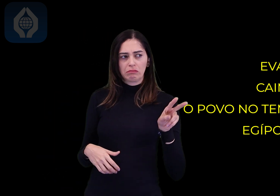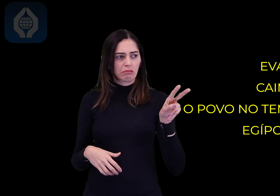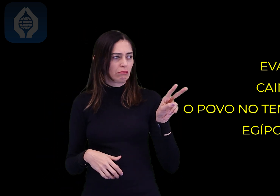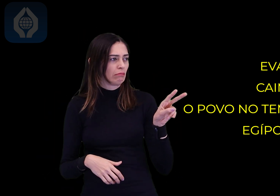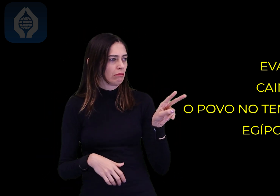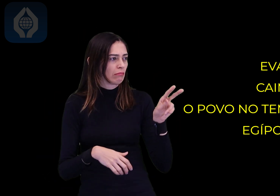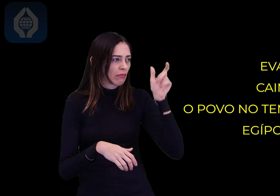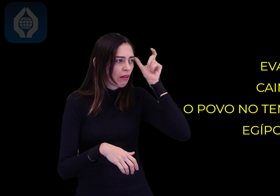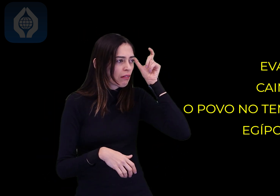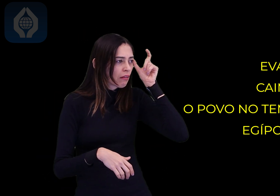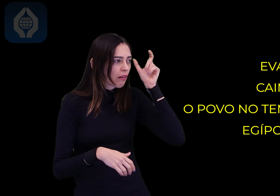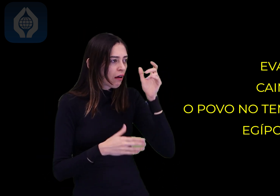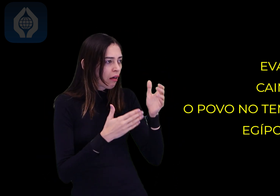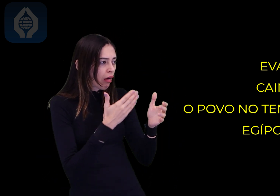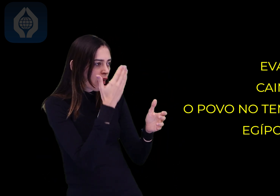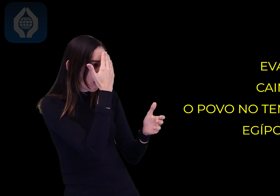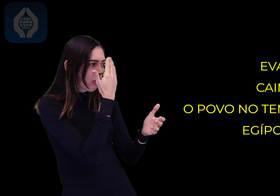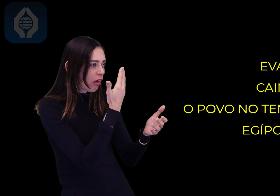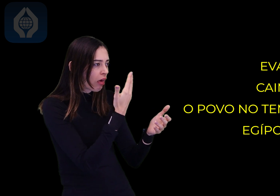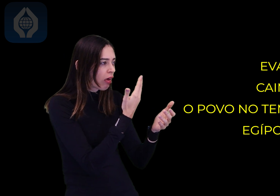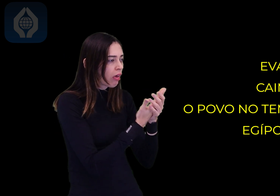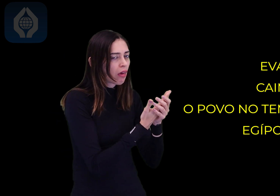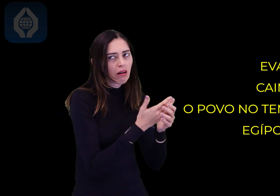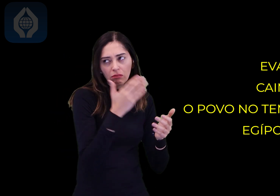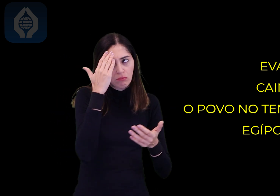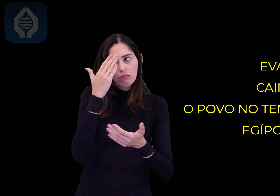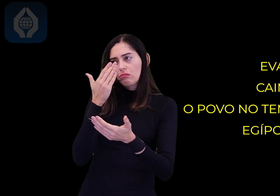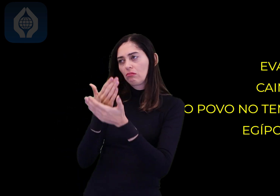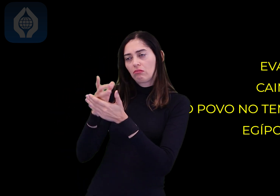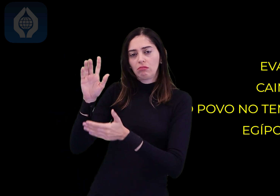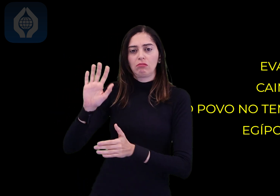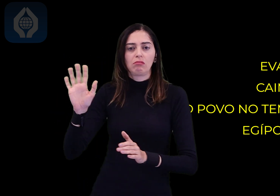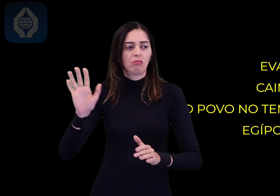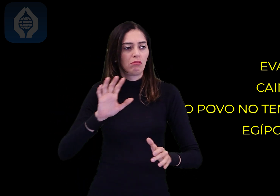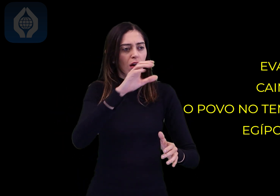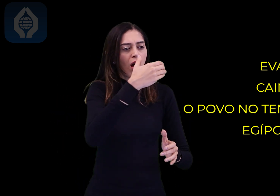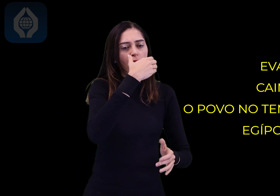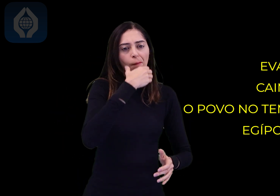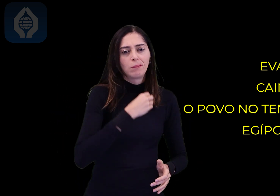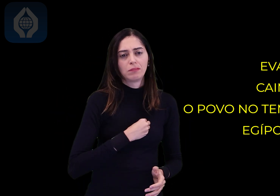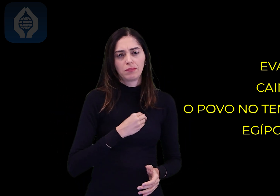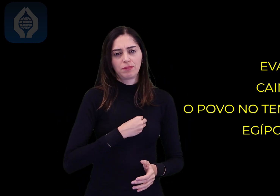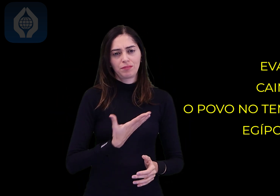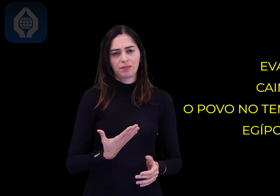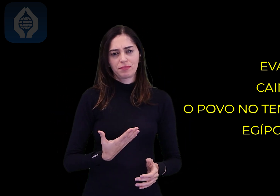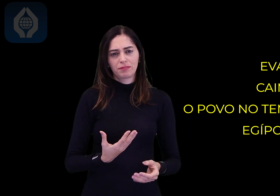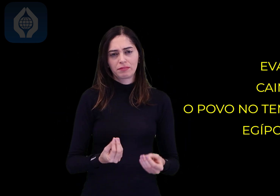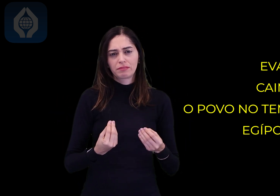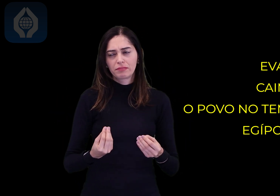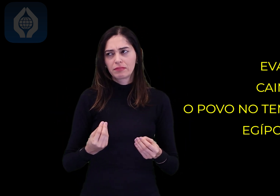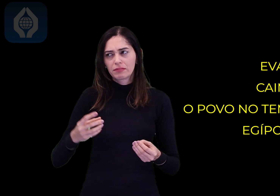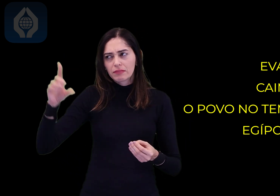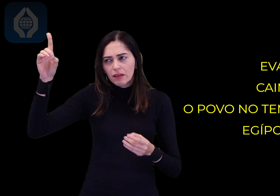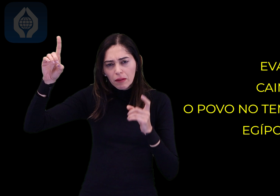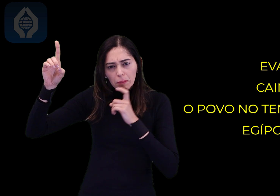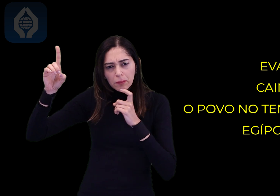E Eva acreditou nele. Caim também não acreditou em Deus e tentou ir até ele do seu próprio modo. Ele e sua oferta